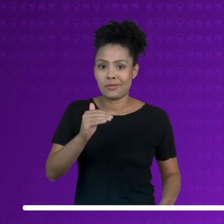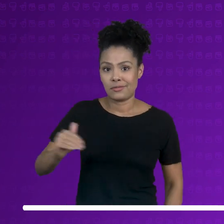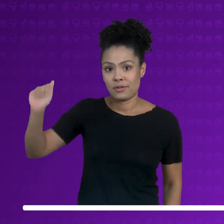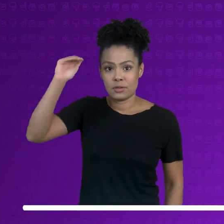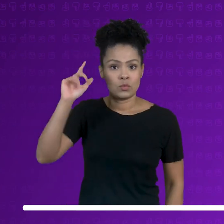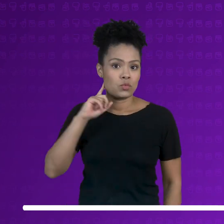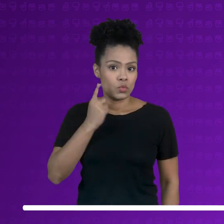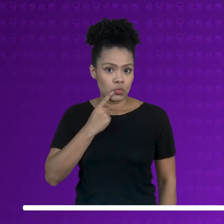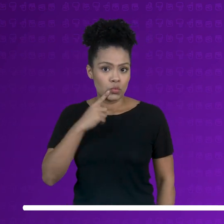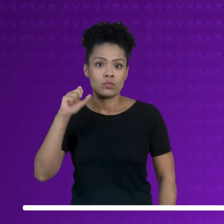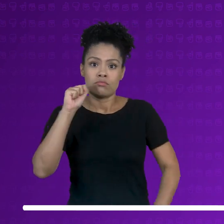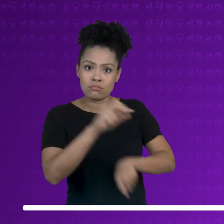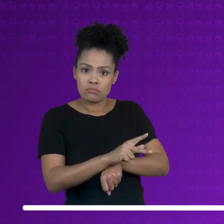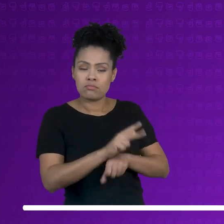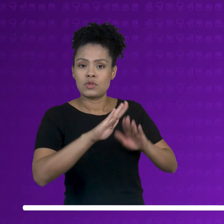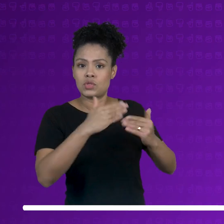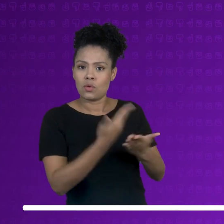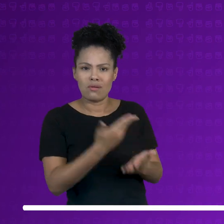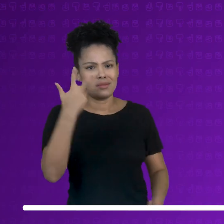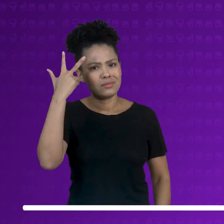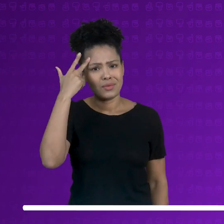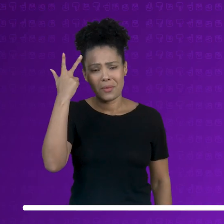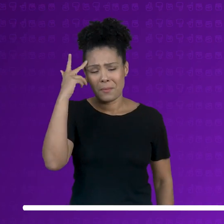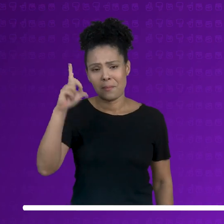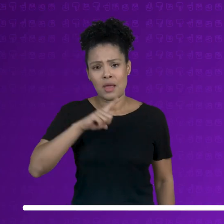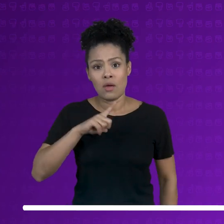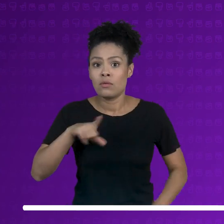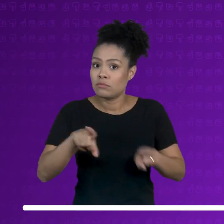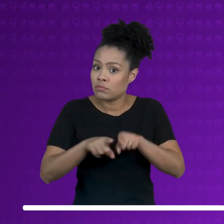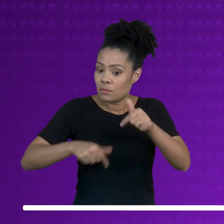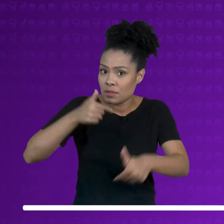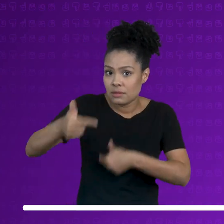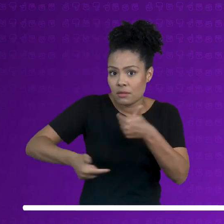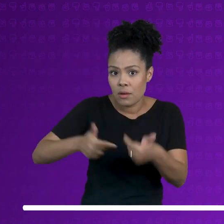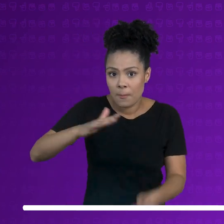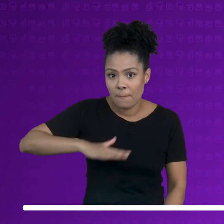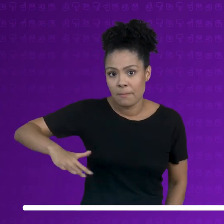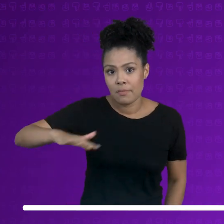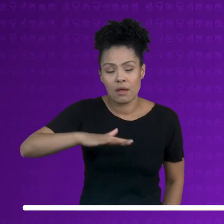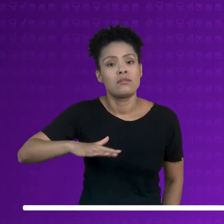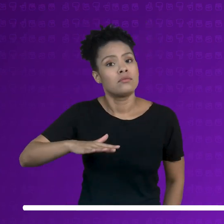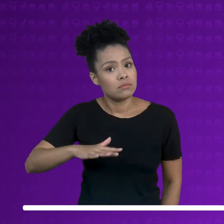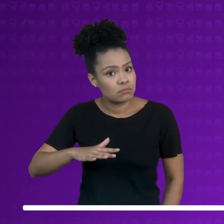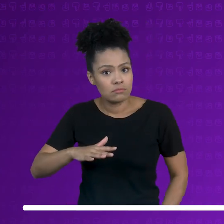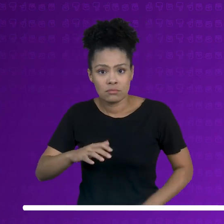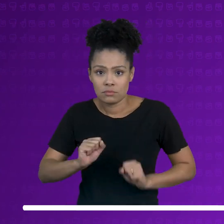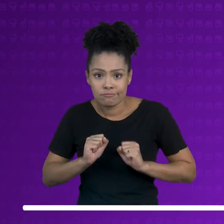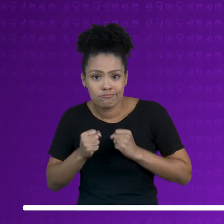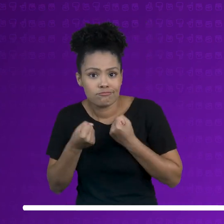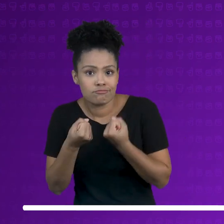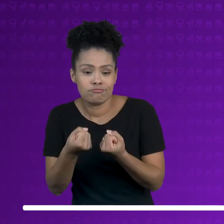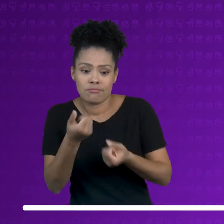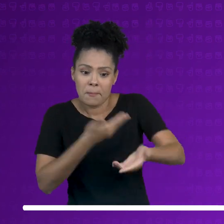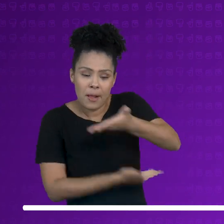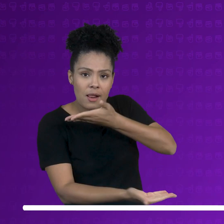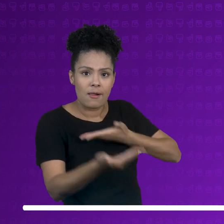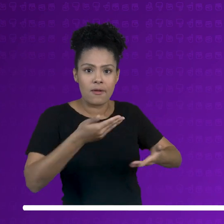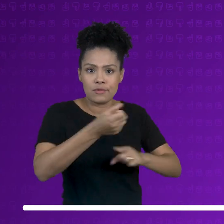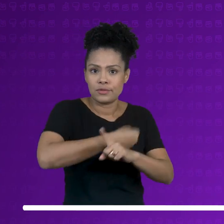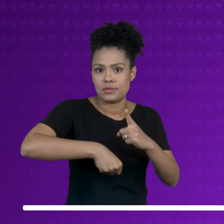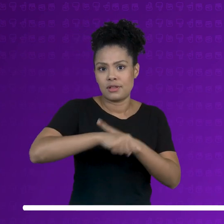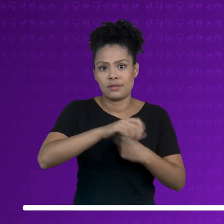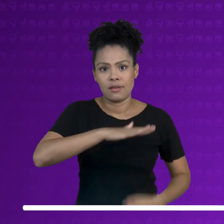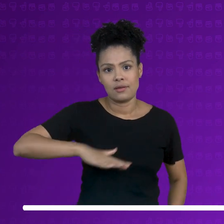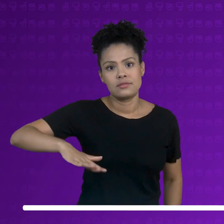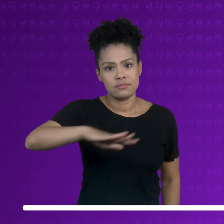e adultos com surdez frequentam a escola regularmente. Além disso, atuam no mercado de trabalho e interagem em todos